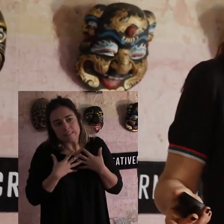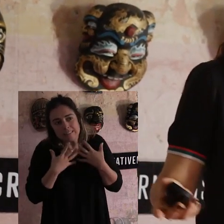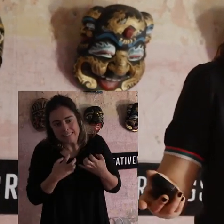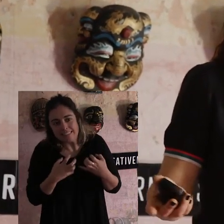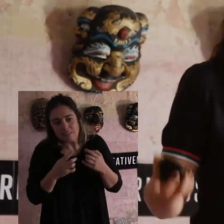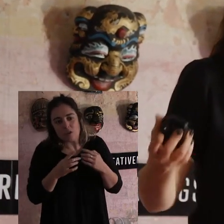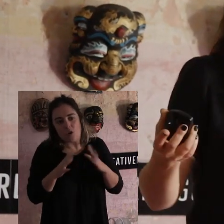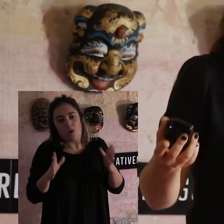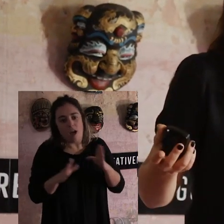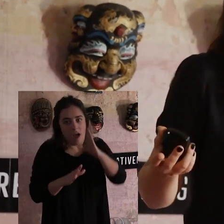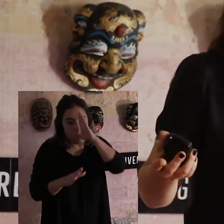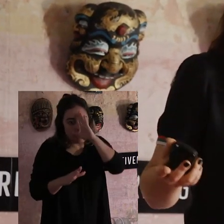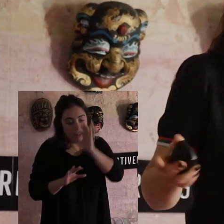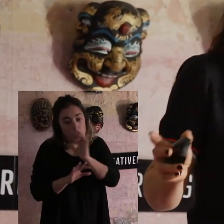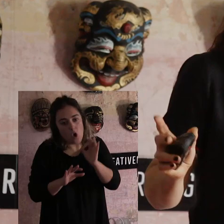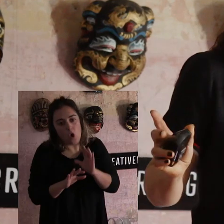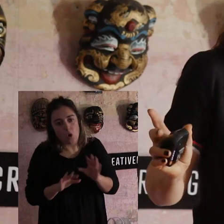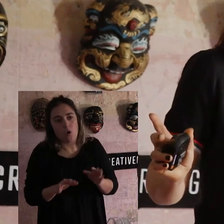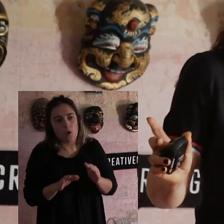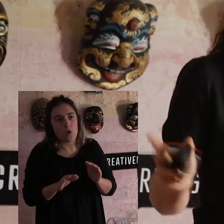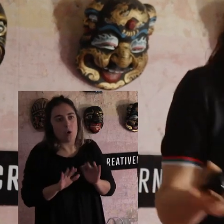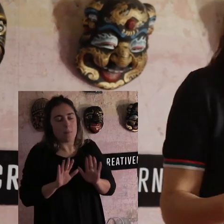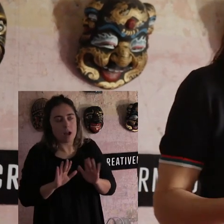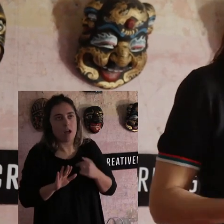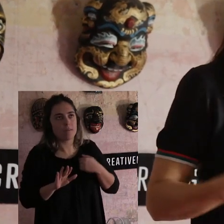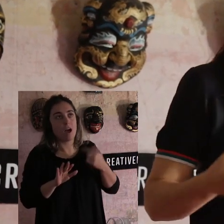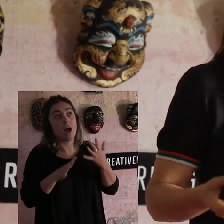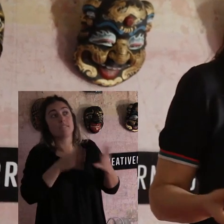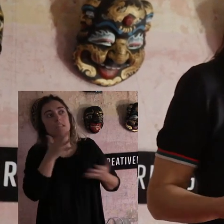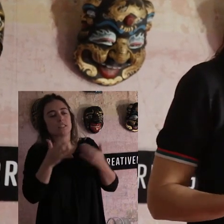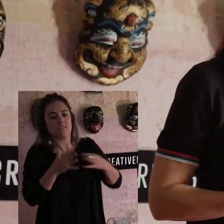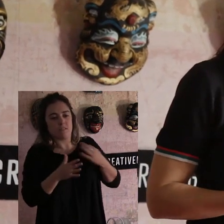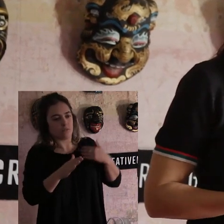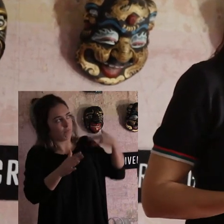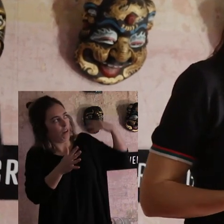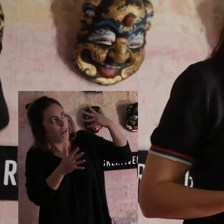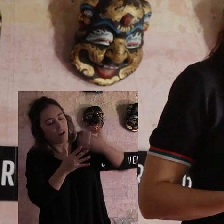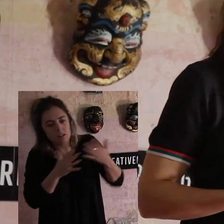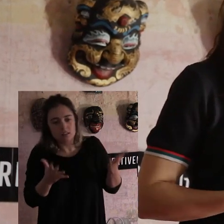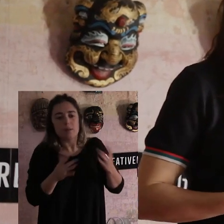veces la vida te come un poco y decís, pará, a parar en eso.